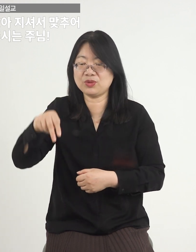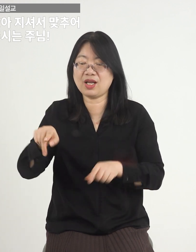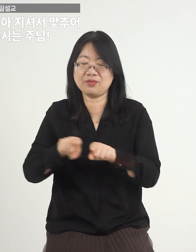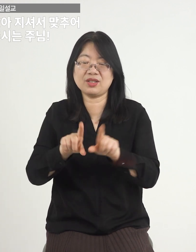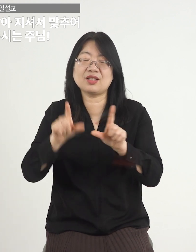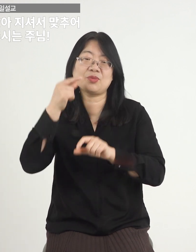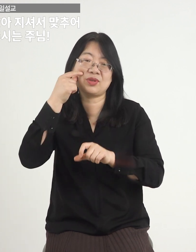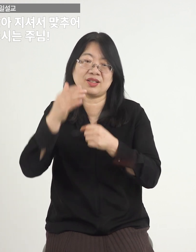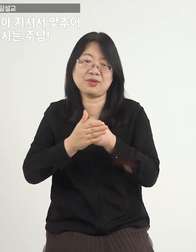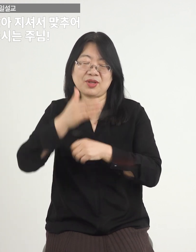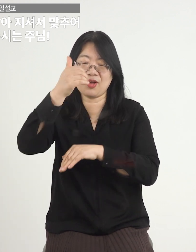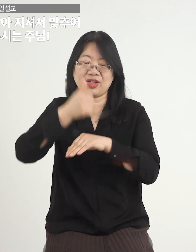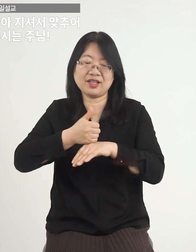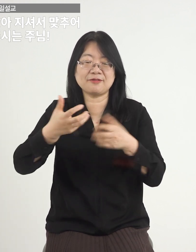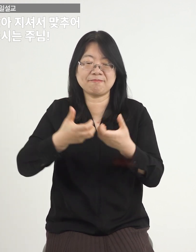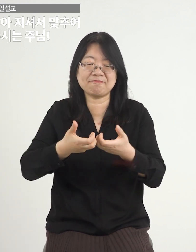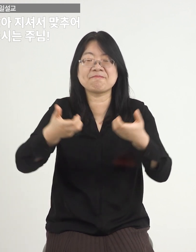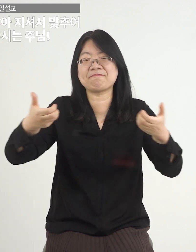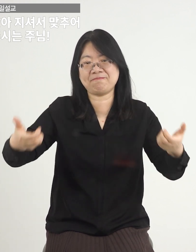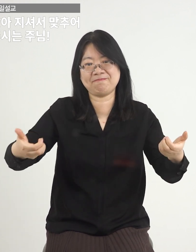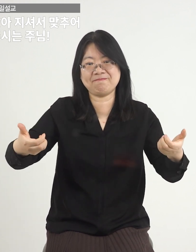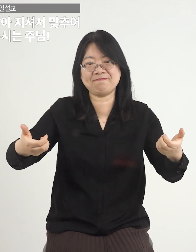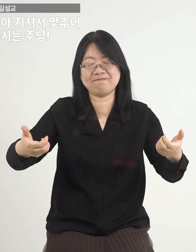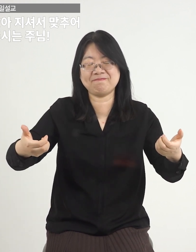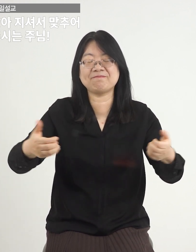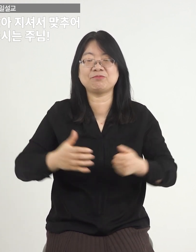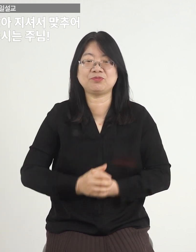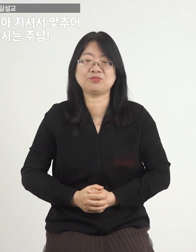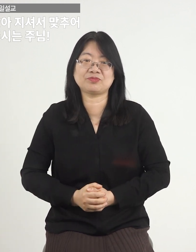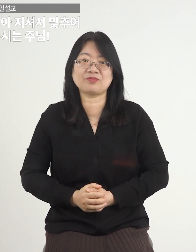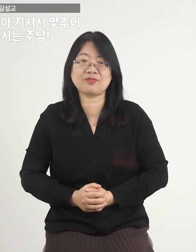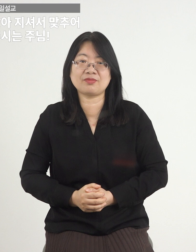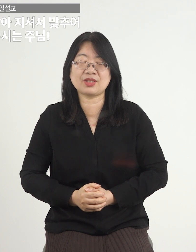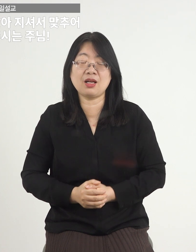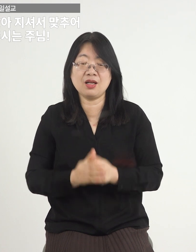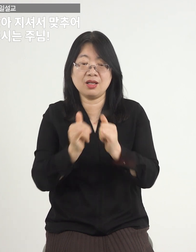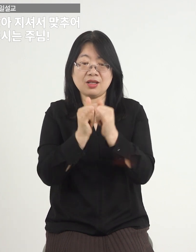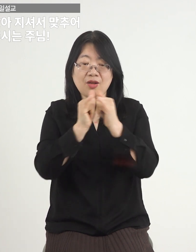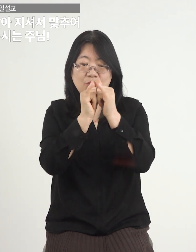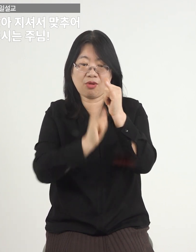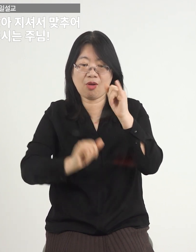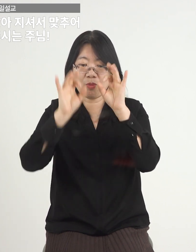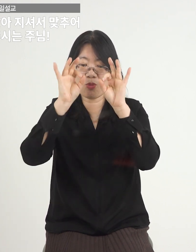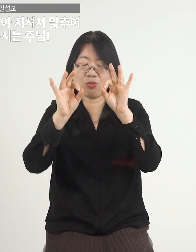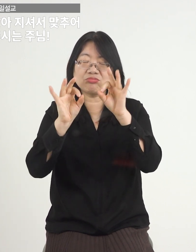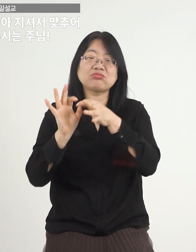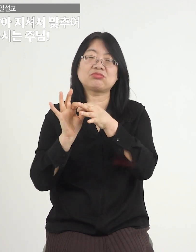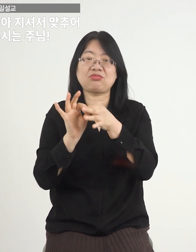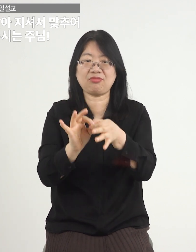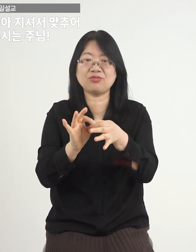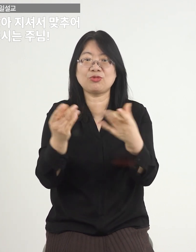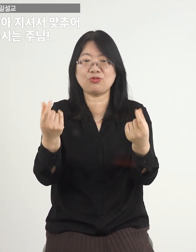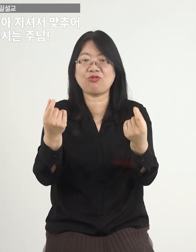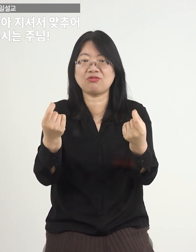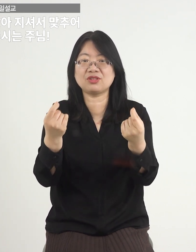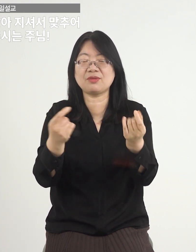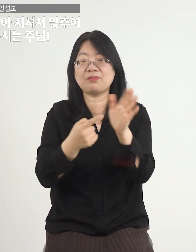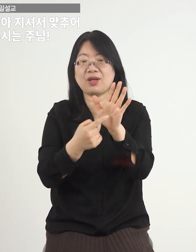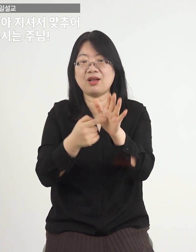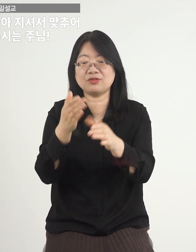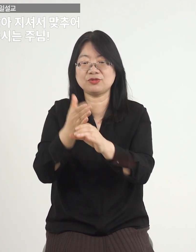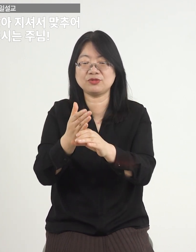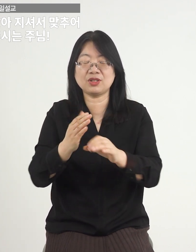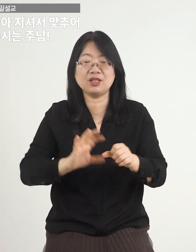말았습니다. 그렇죠? 이게 얼마나 참 끊이지 않는 인류 역사의 아이러니인지 모르겠어요.